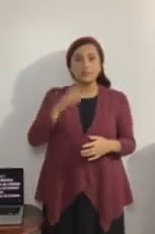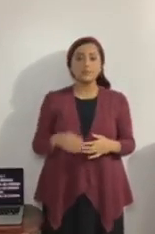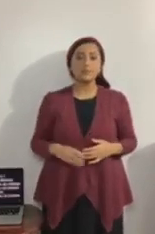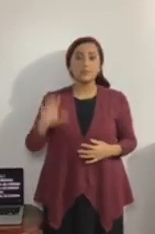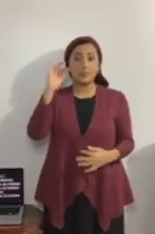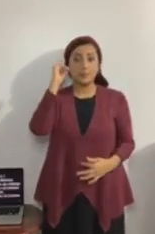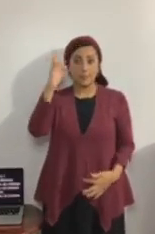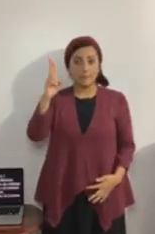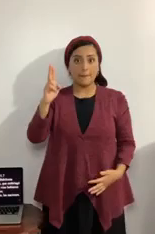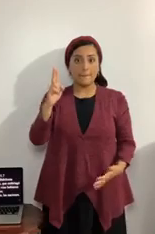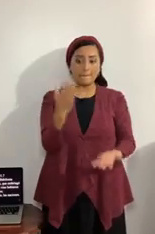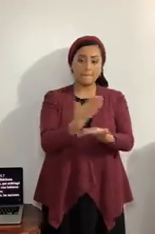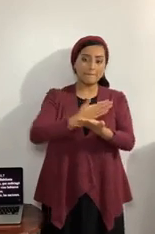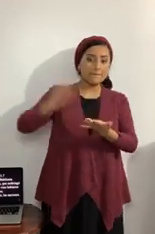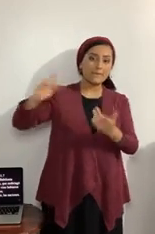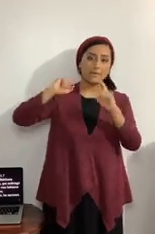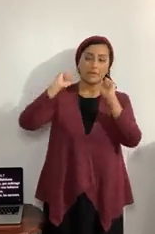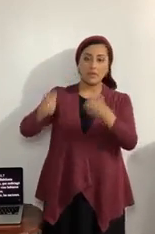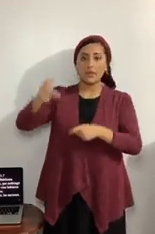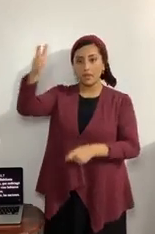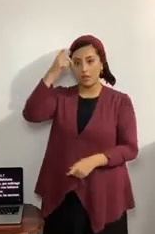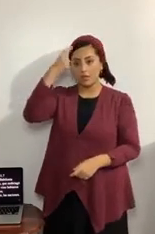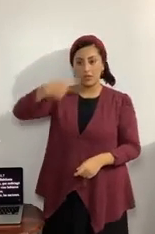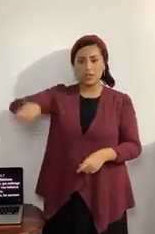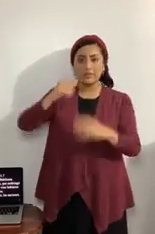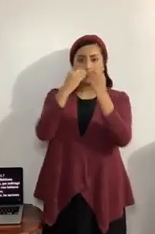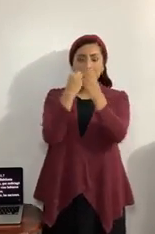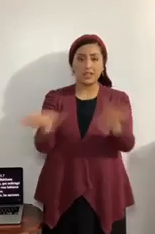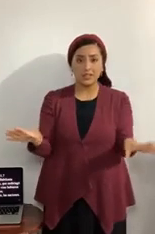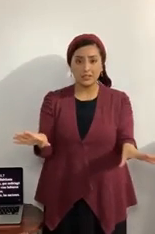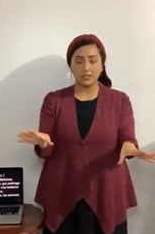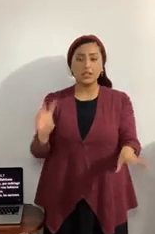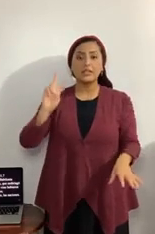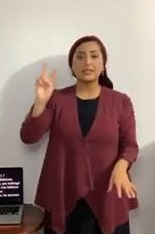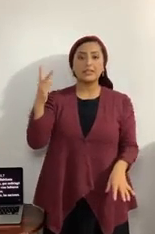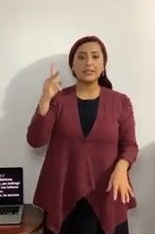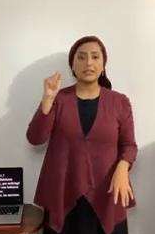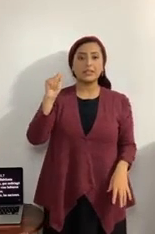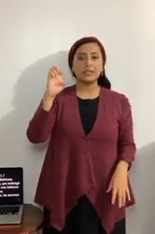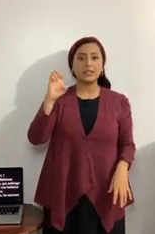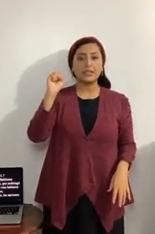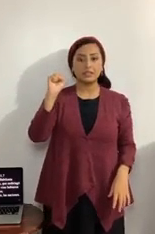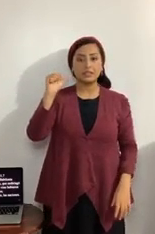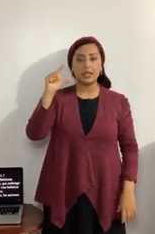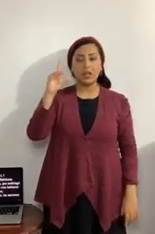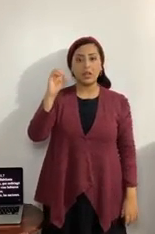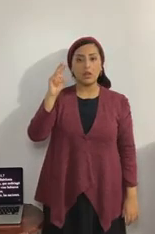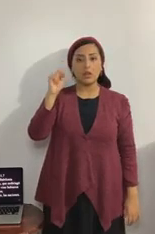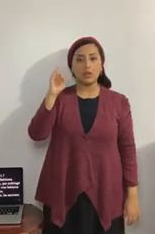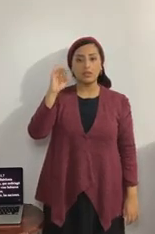los voltea y los entrega a Satanás para que se pierdan. Segunda de Tesalonicenses capítulo 2, verso 9. No lo anota, nada más